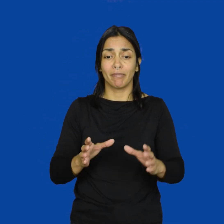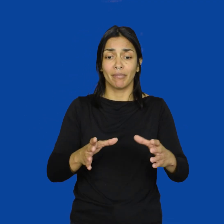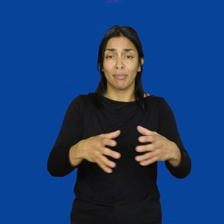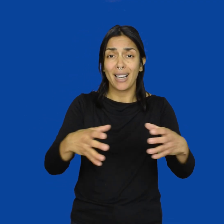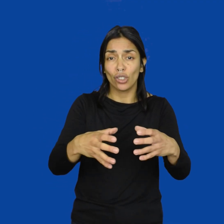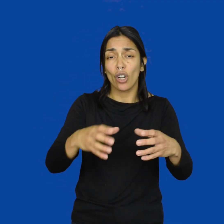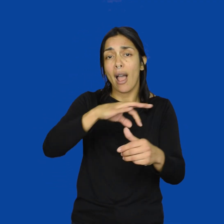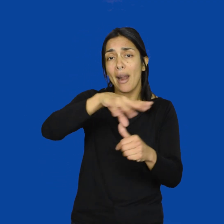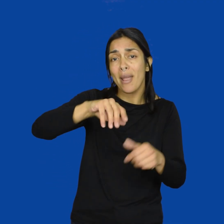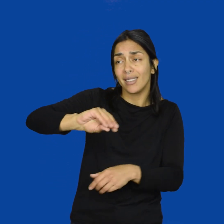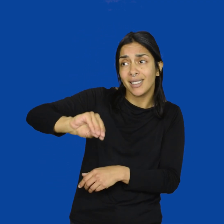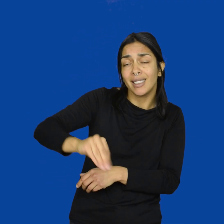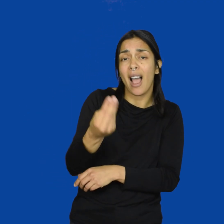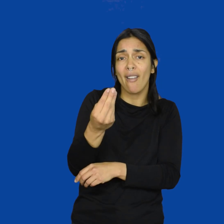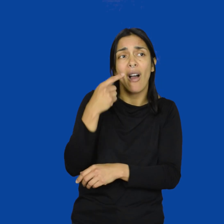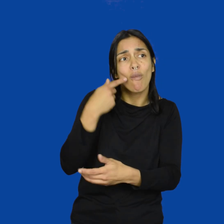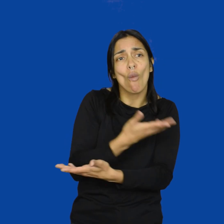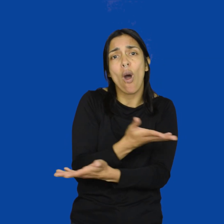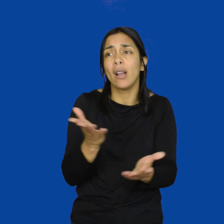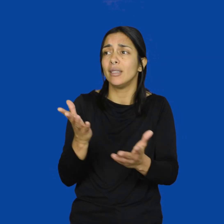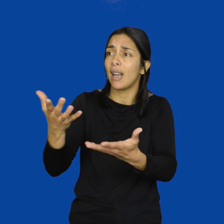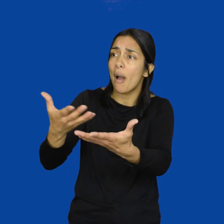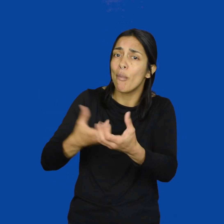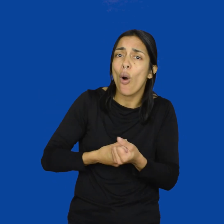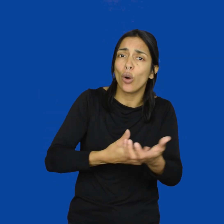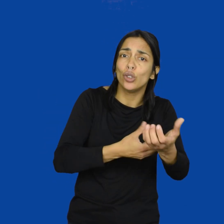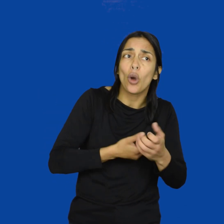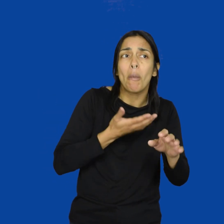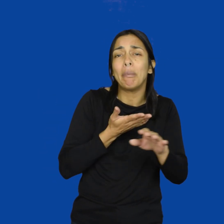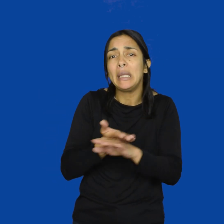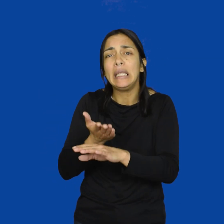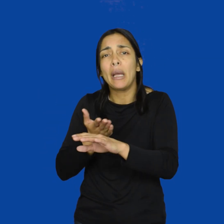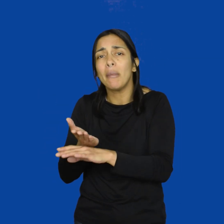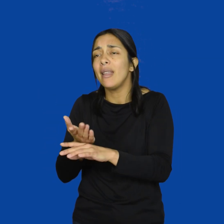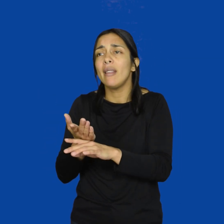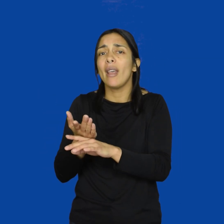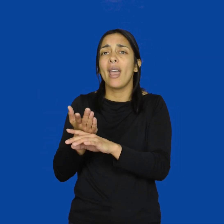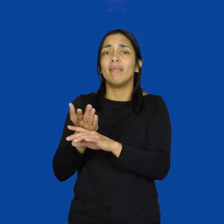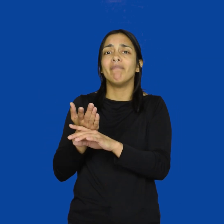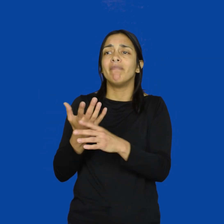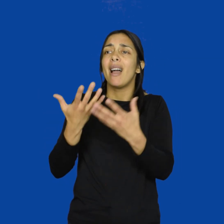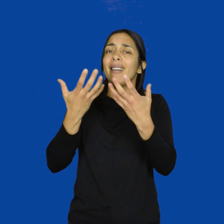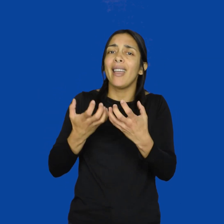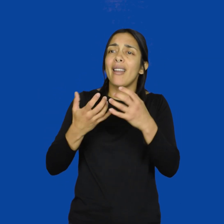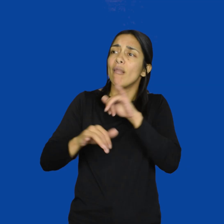De esta manera, los descendientes de los sobrevivientes han logrado conseguir visibilidad, buscando